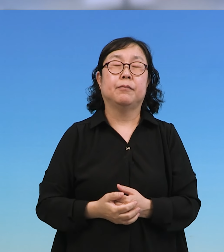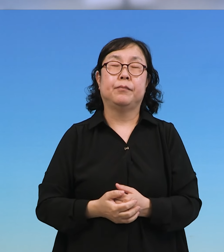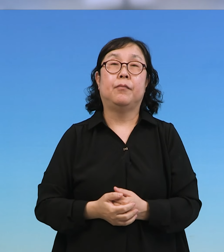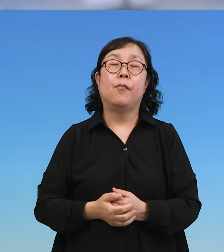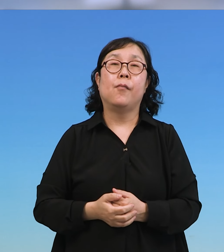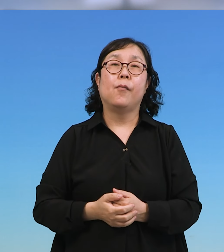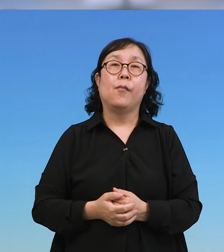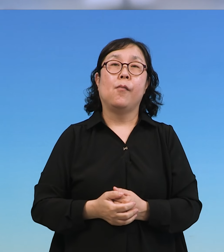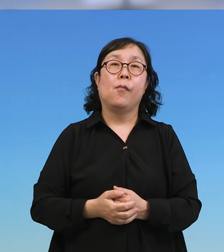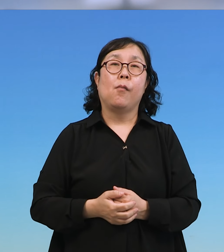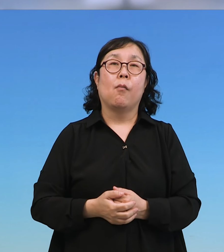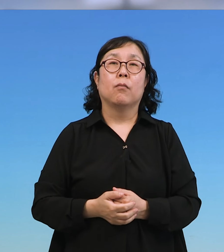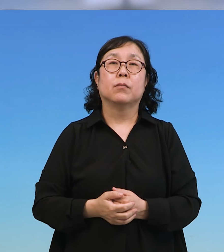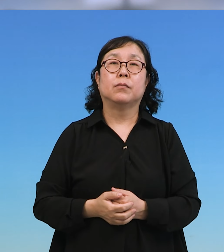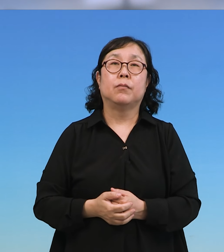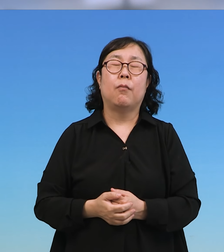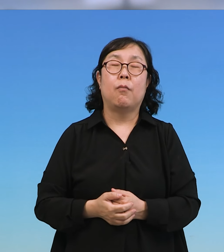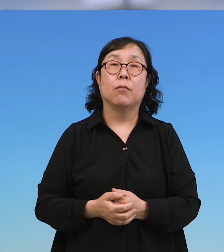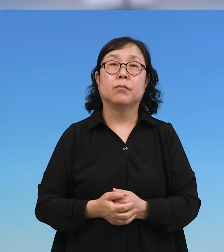겁니다.